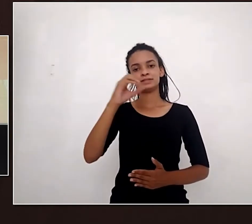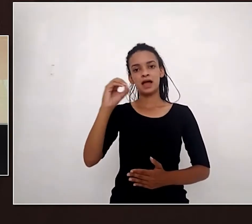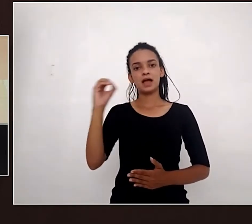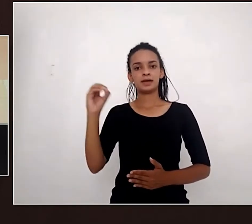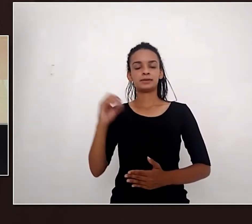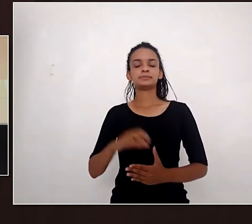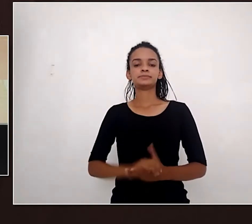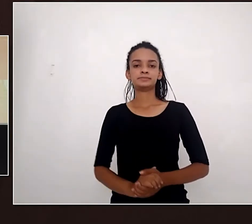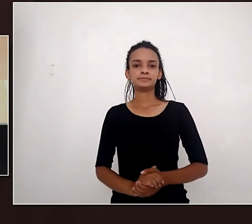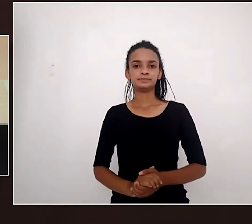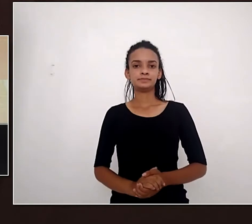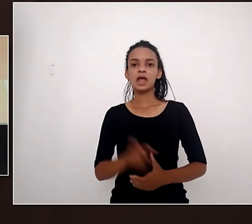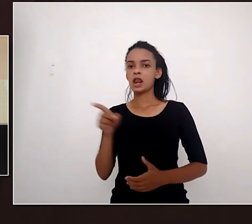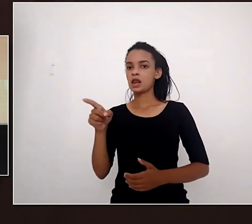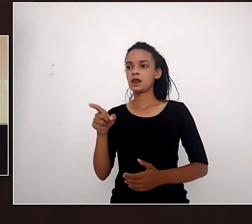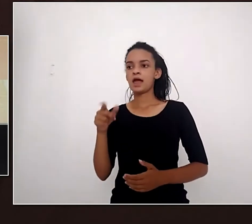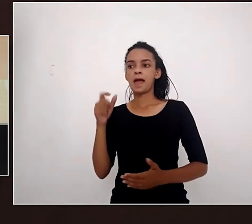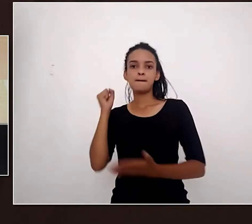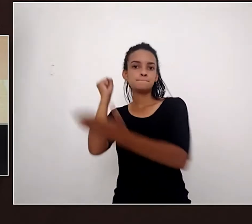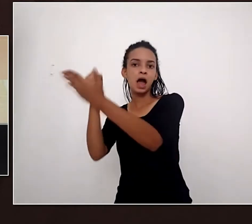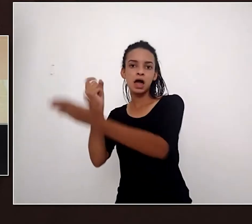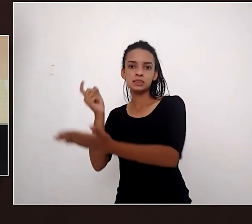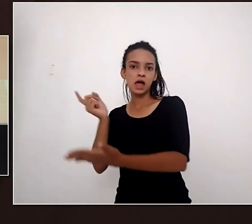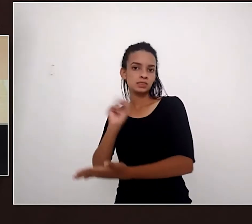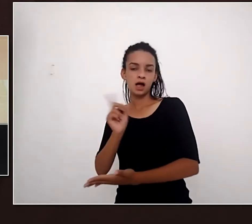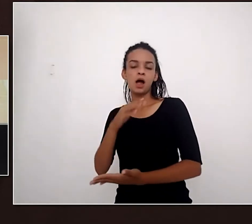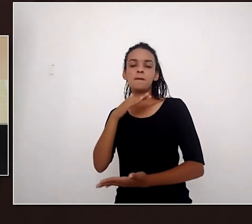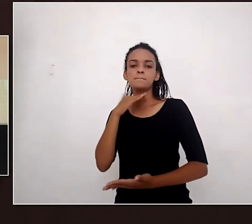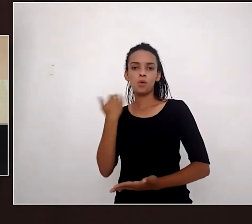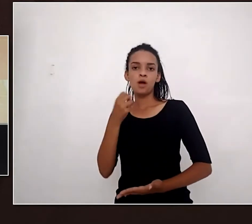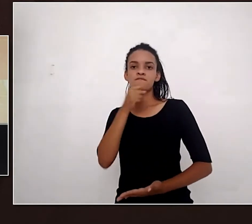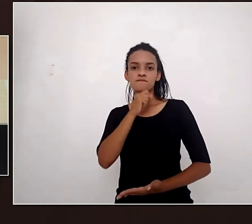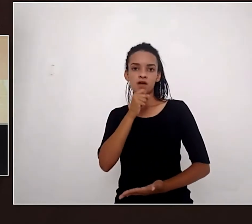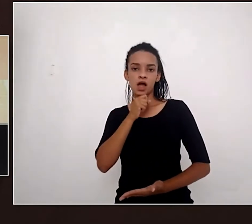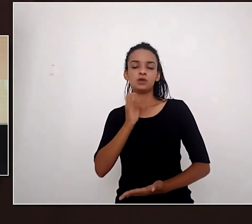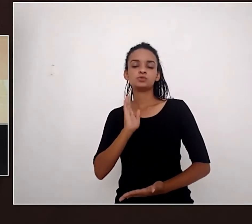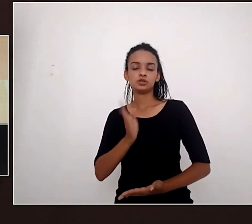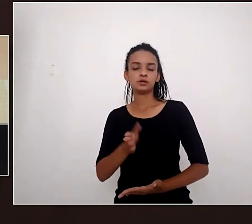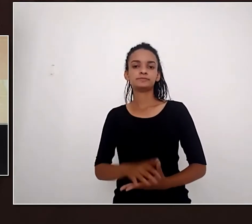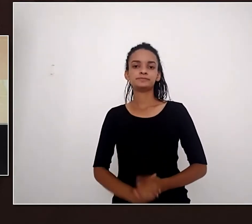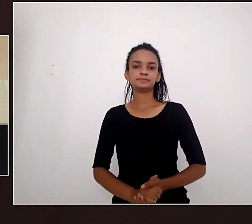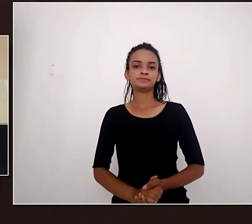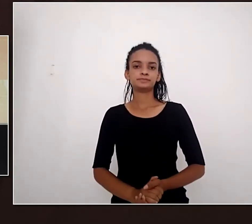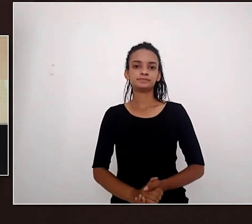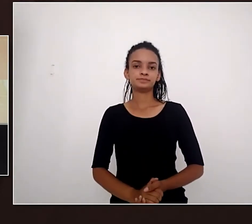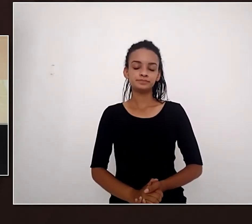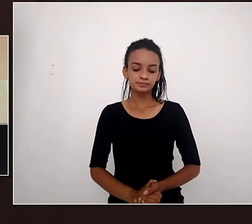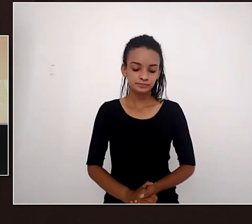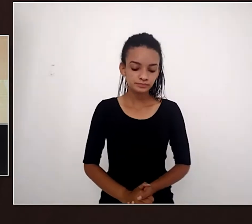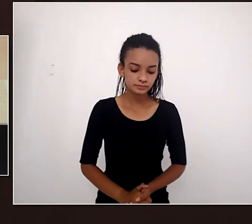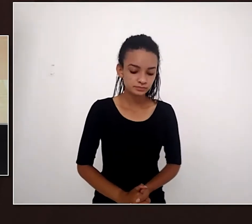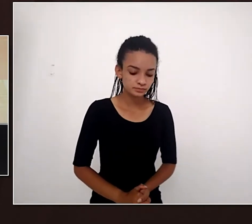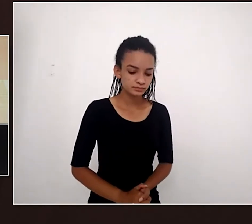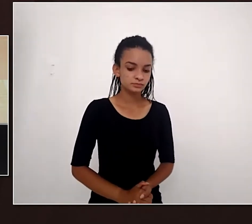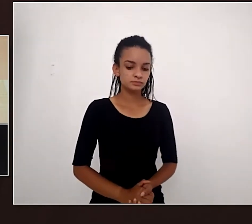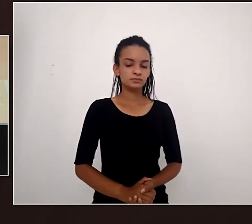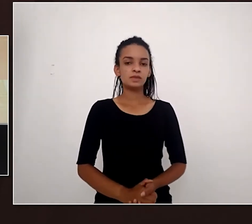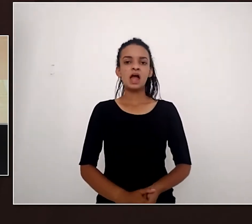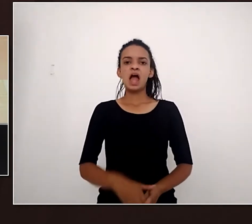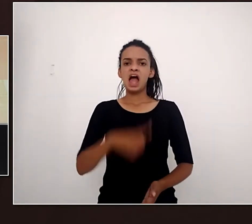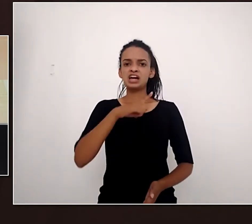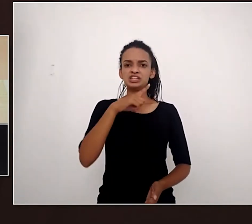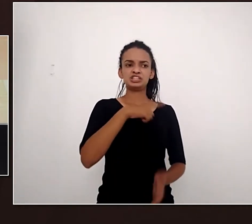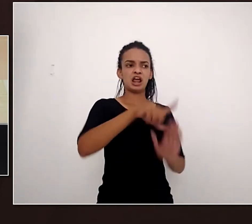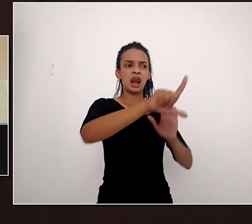O imperador Nerva reparou muitas injustiças, revogou leis perversas e promulgou leis